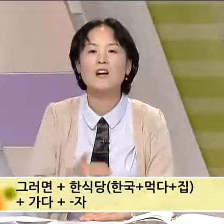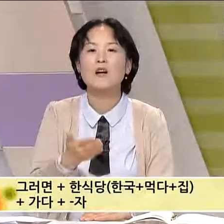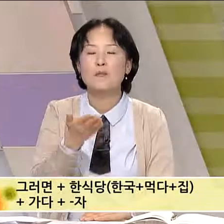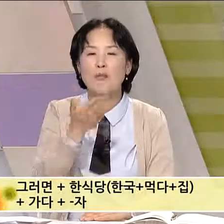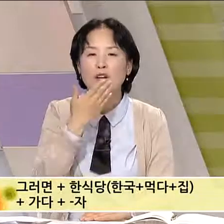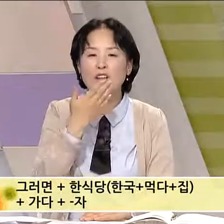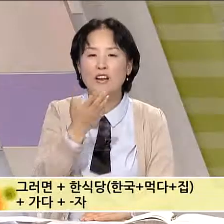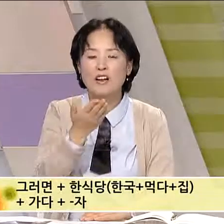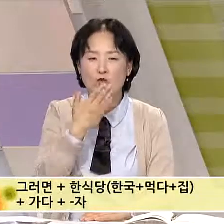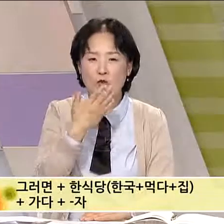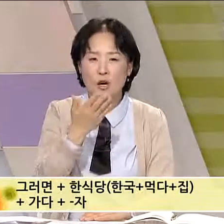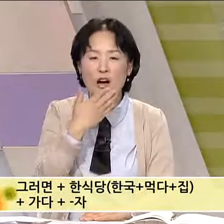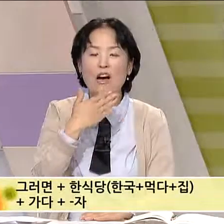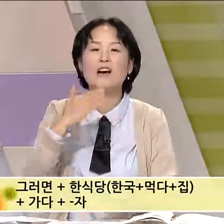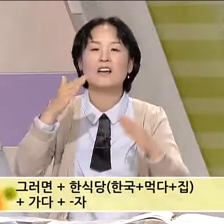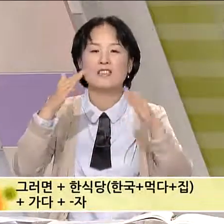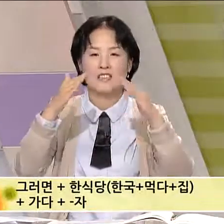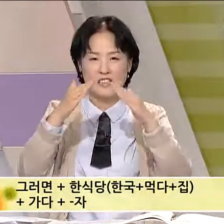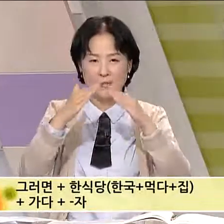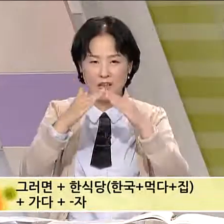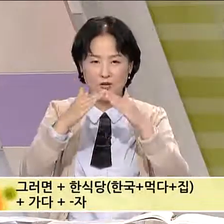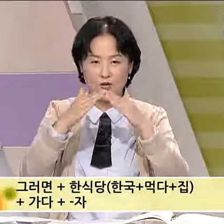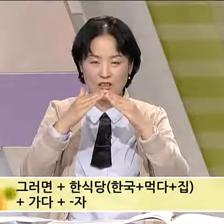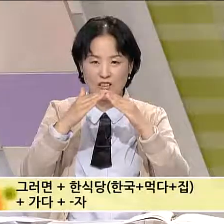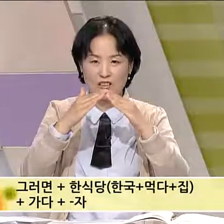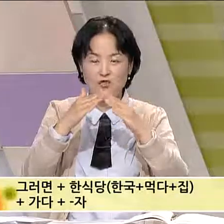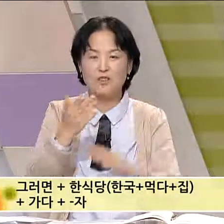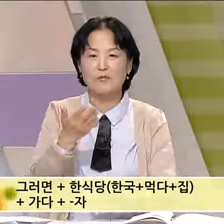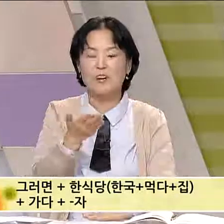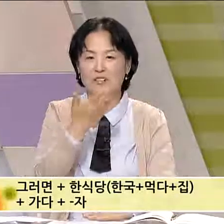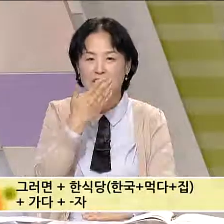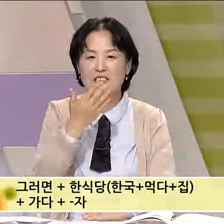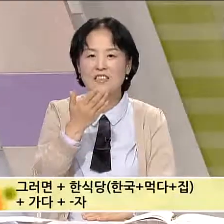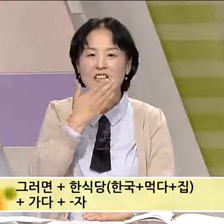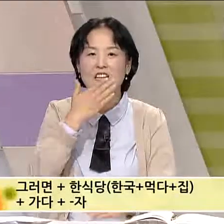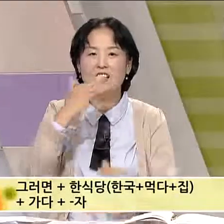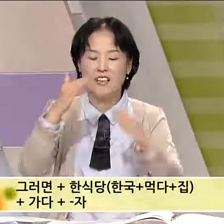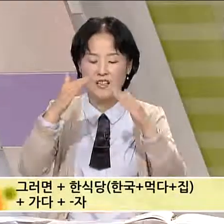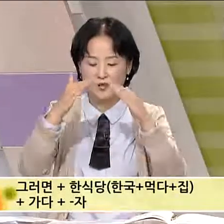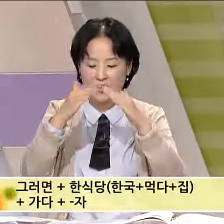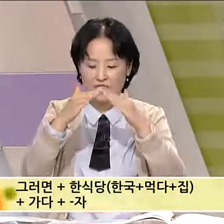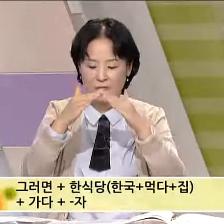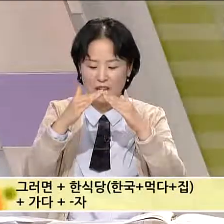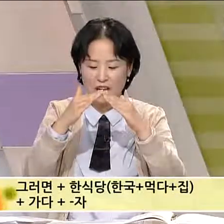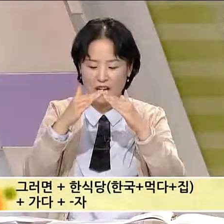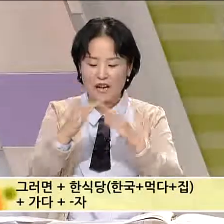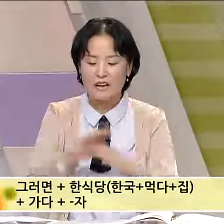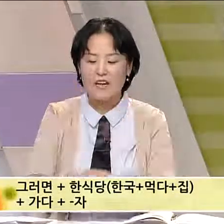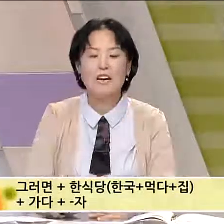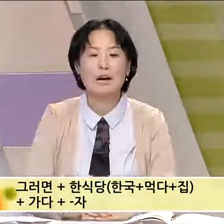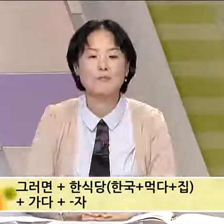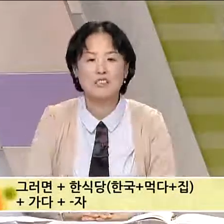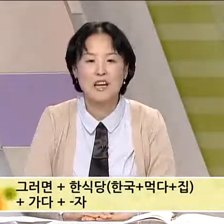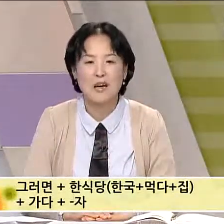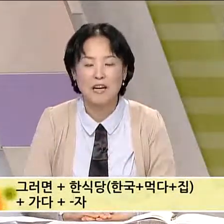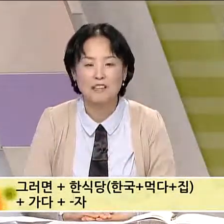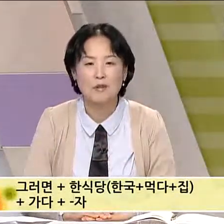먹다라는 수화와 집이라는 수화를 이어서 해주시면 식당이 되겠습니다. 갑시다. 많이